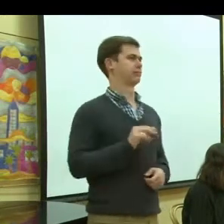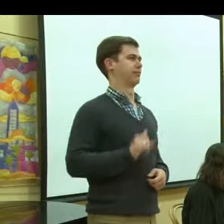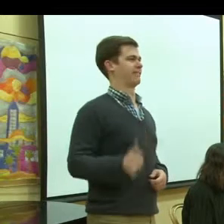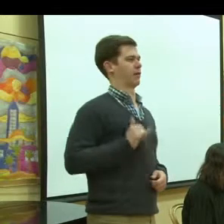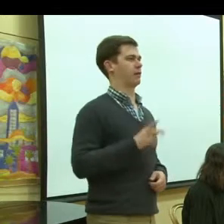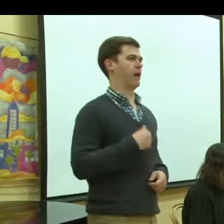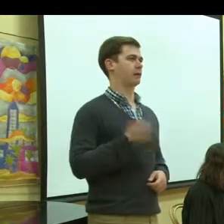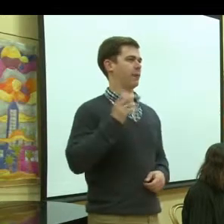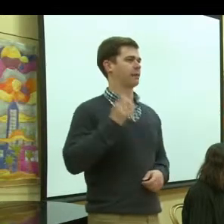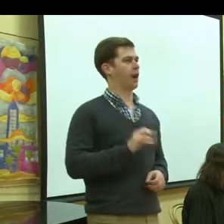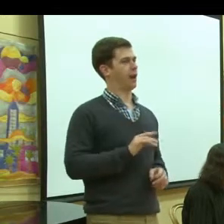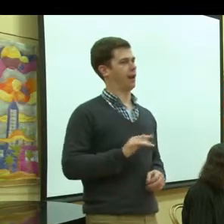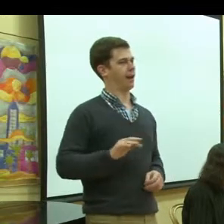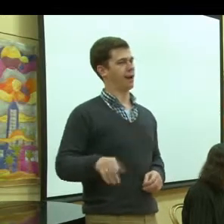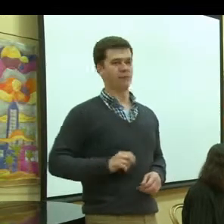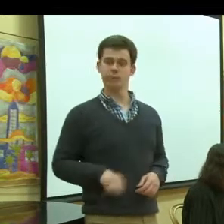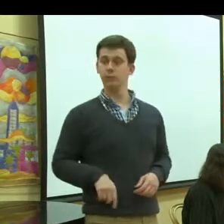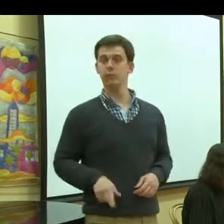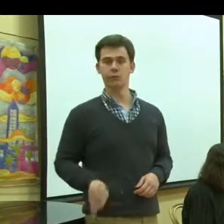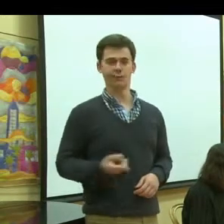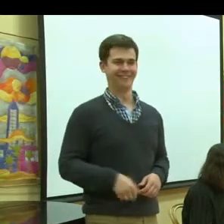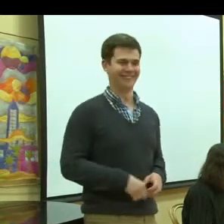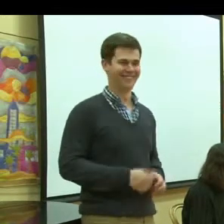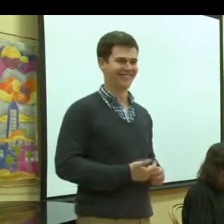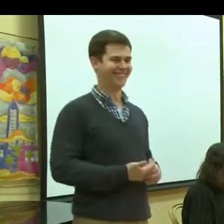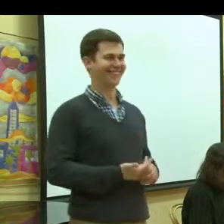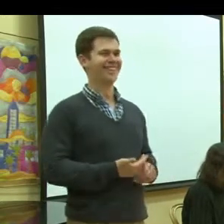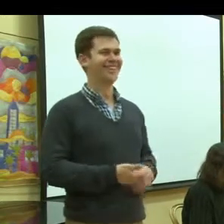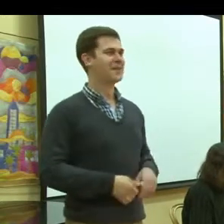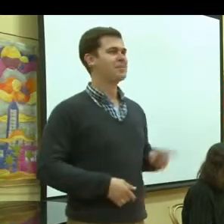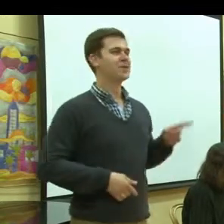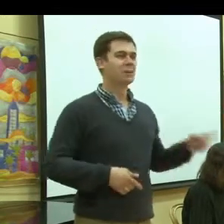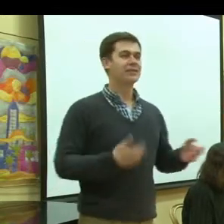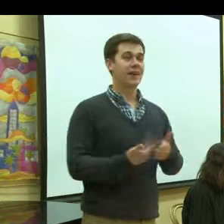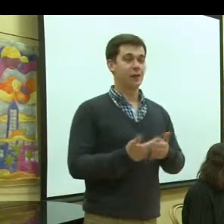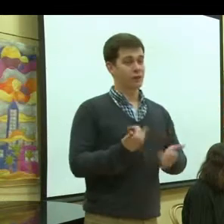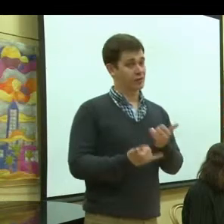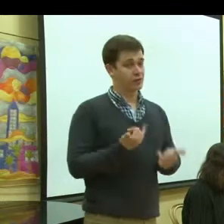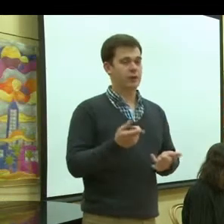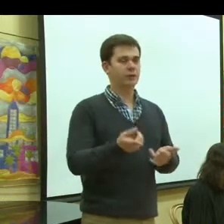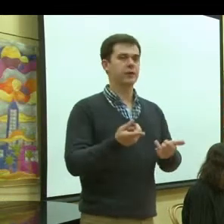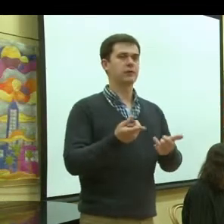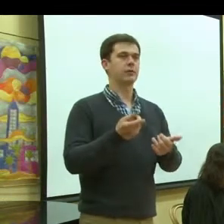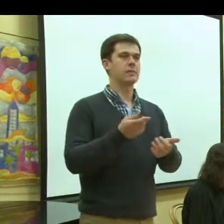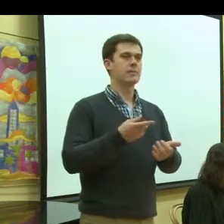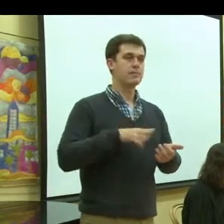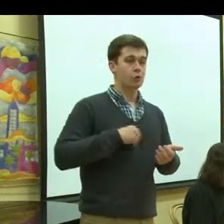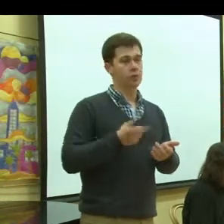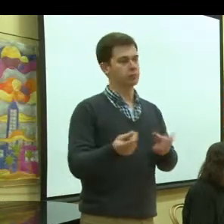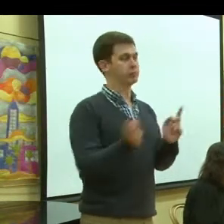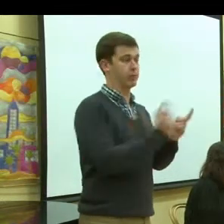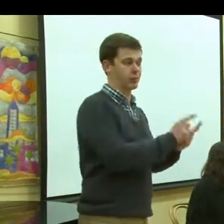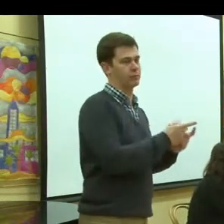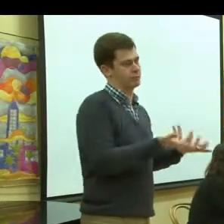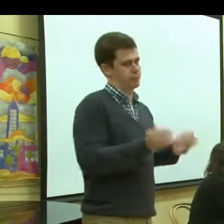de hacerlo, te podemos invitar... Tak, jeżeli chcesz, można przekazać, czy kontakt, taki, czy będziemy mieć możliwości techniczne, logistyczne, żeby się spotkać, to